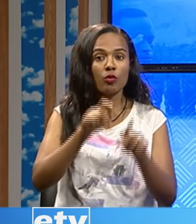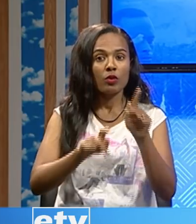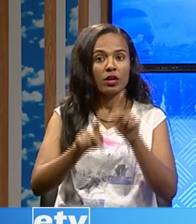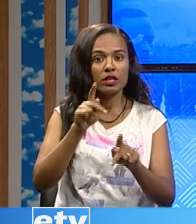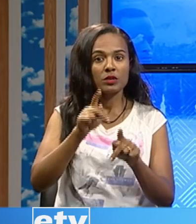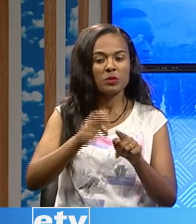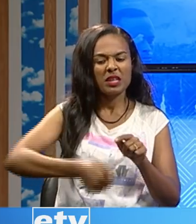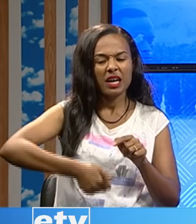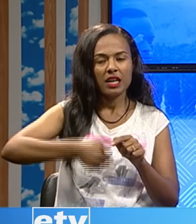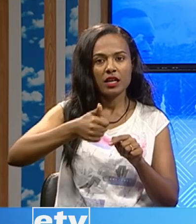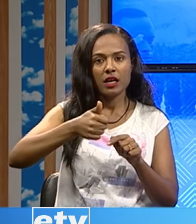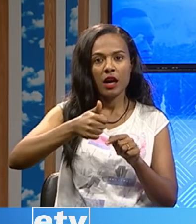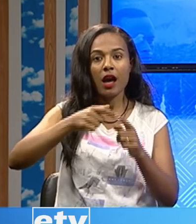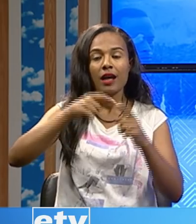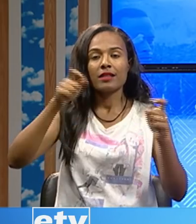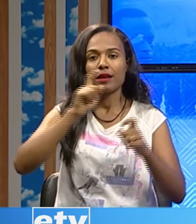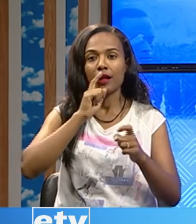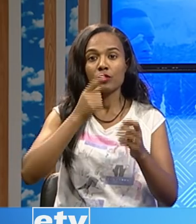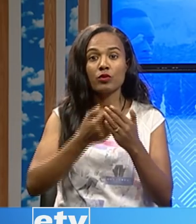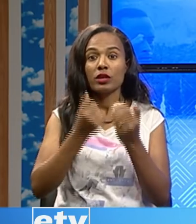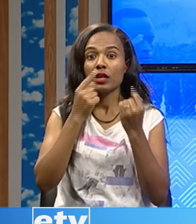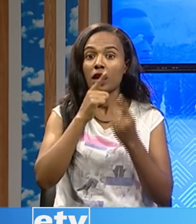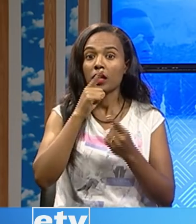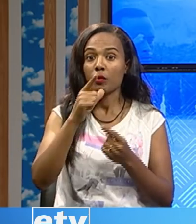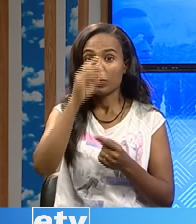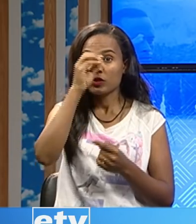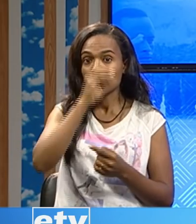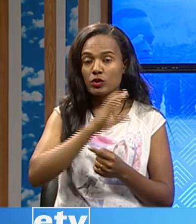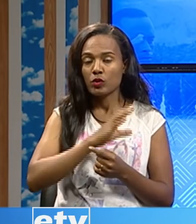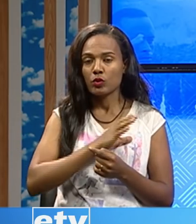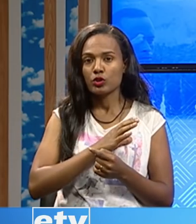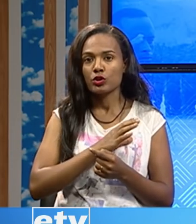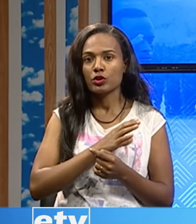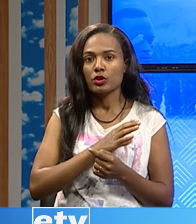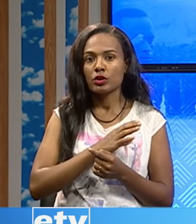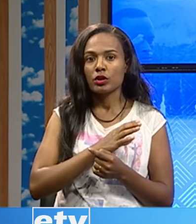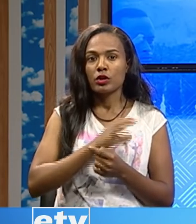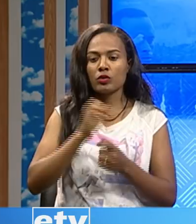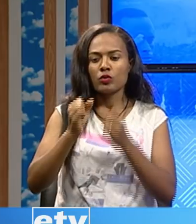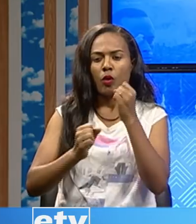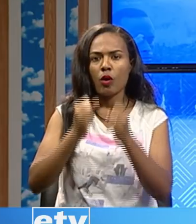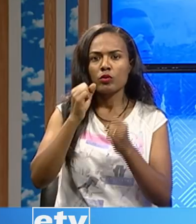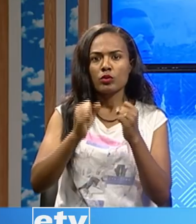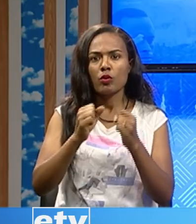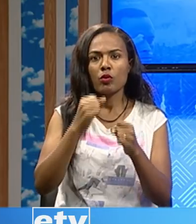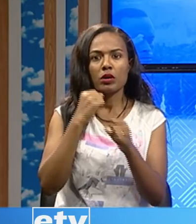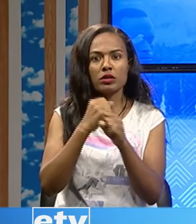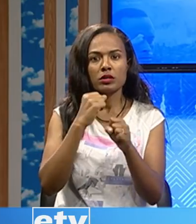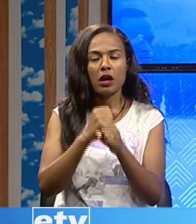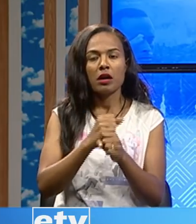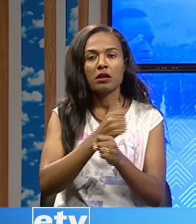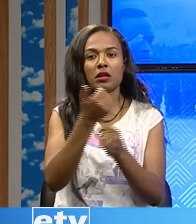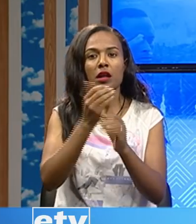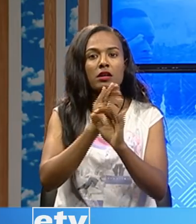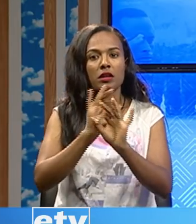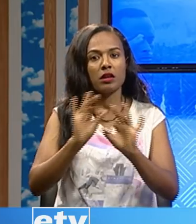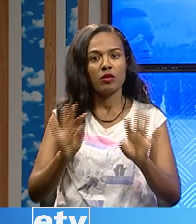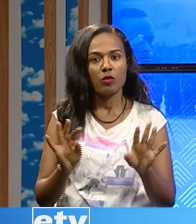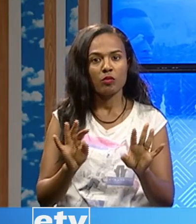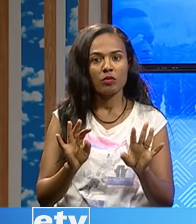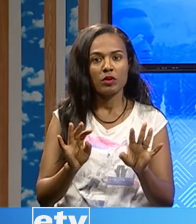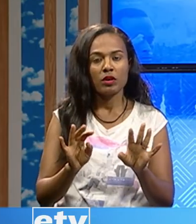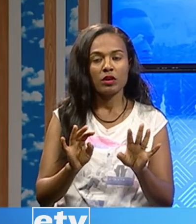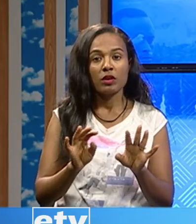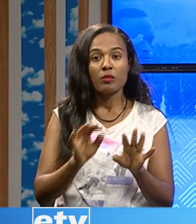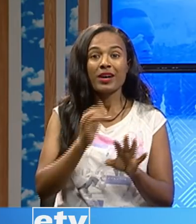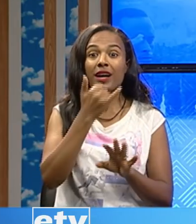ቀንደኛ ጥላት ነው። ይሄ ያልገባቸው ጀሌዎች ሊሏሯጡ ይችላል። ድሮም ተሯሩጦ ከስረዋል አሁንም ይከስራሉ። ሌላ ነገር የለው። ሮንግ